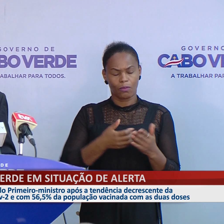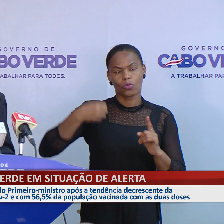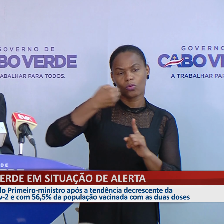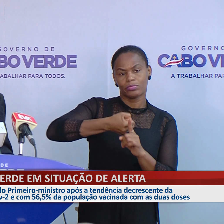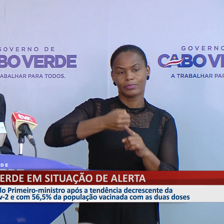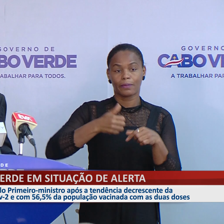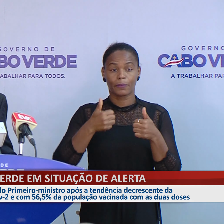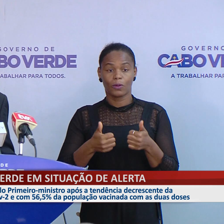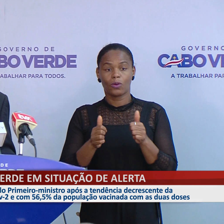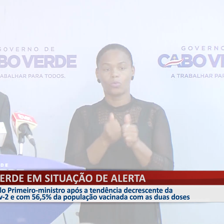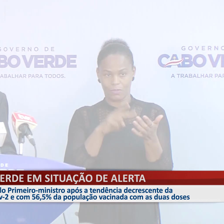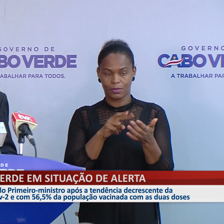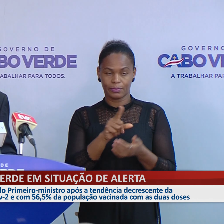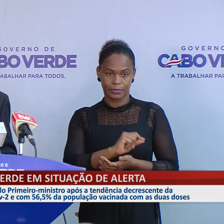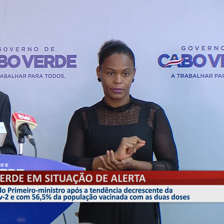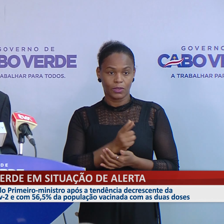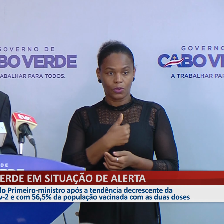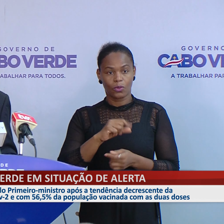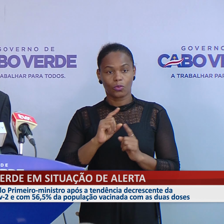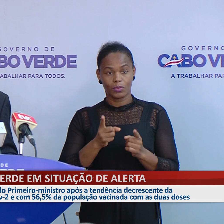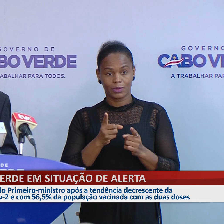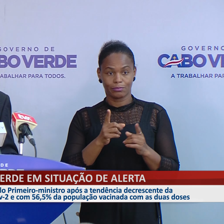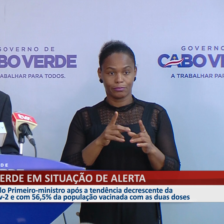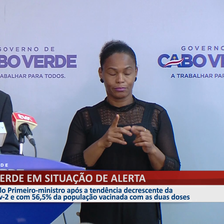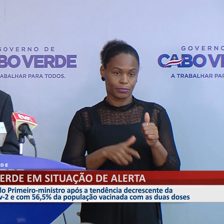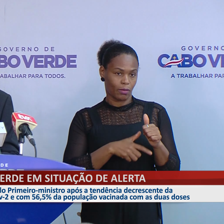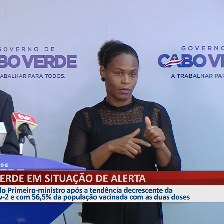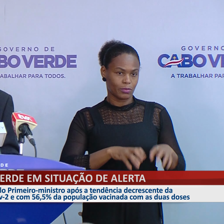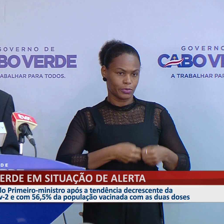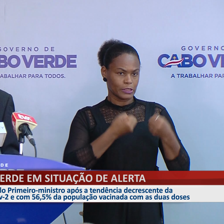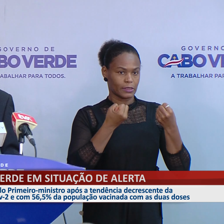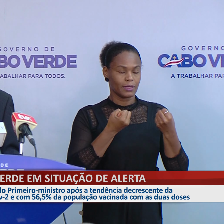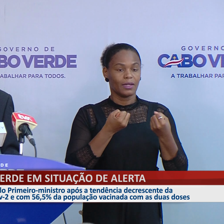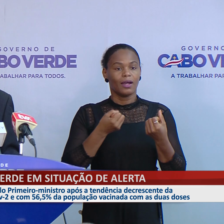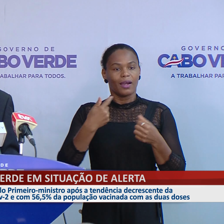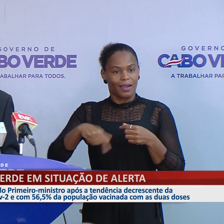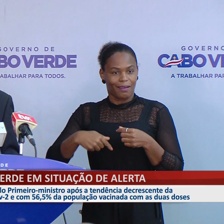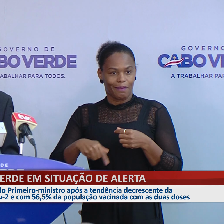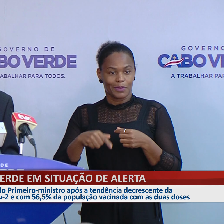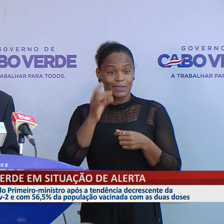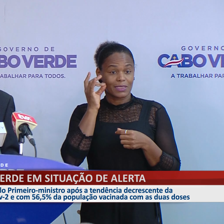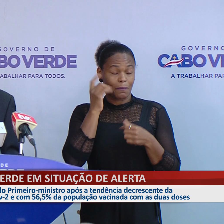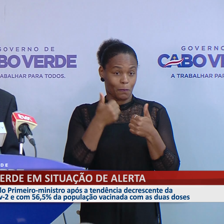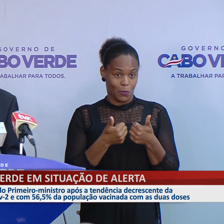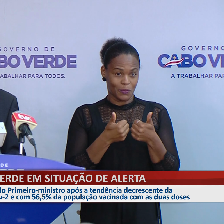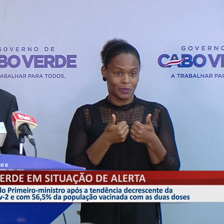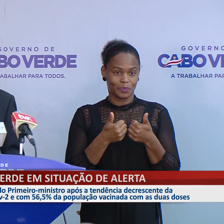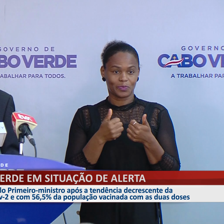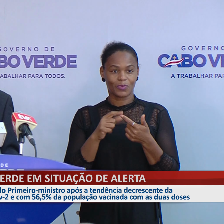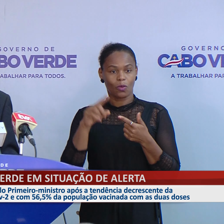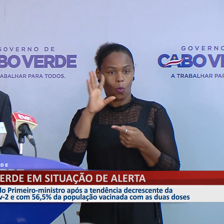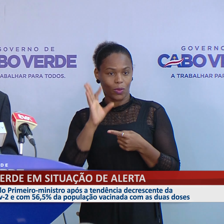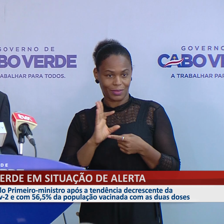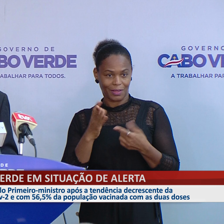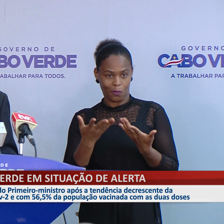combates e com resultados. Começamos a recuperação. Existem bons sinais. Os